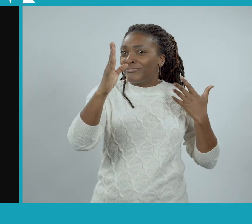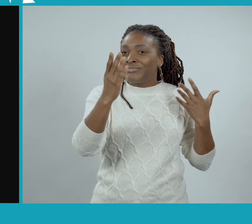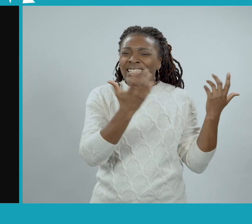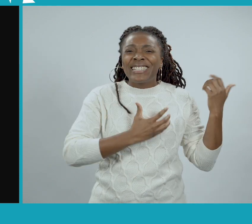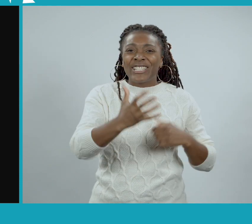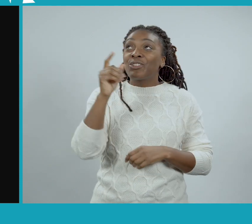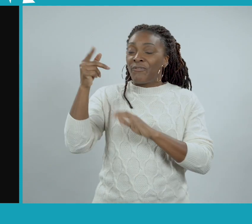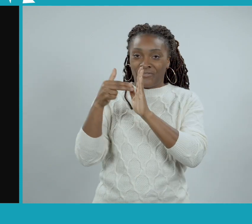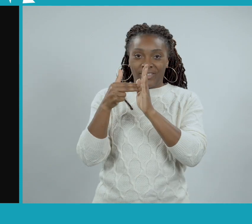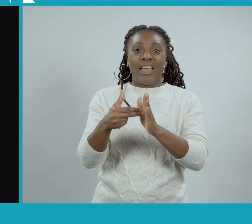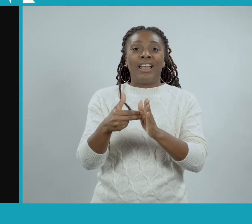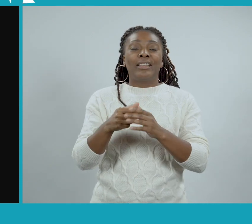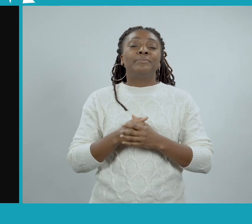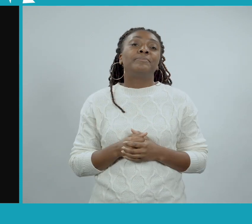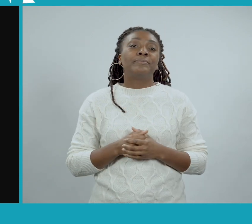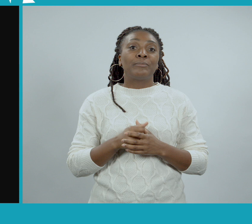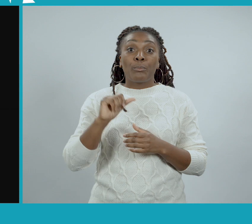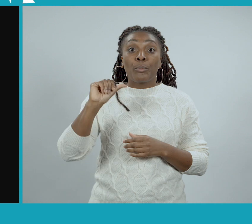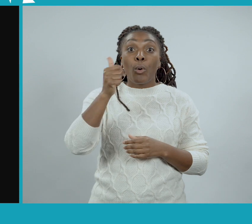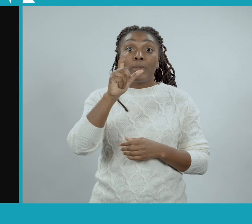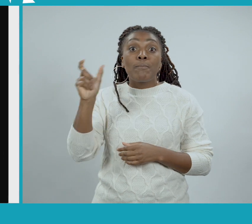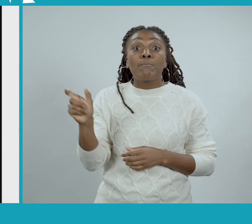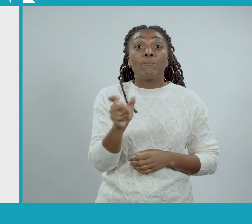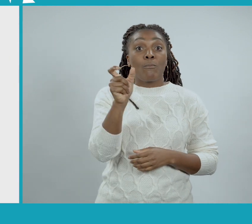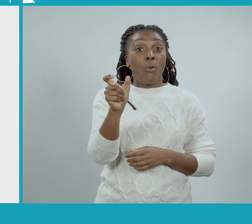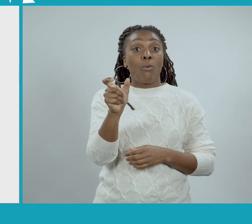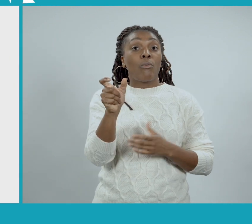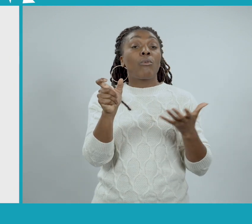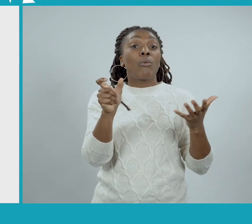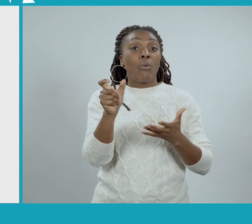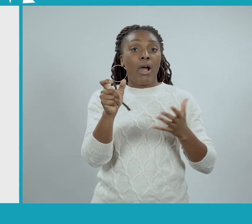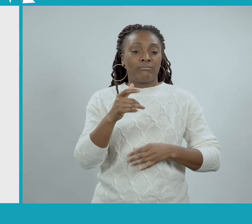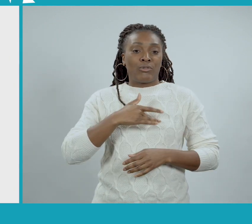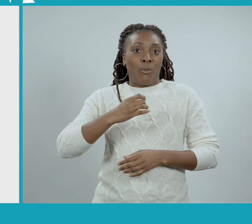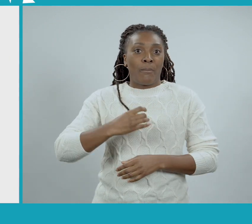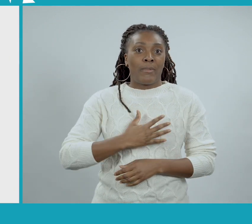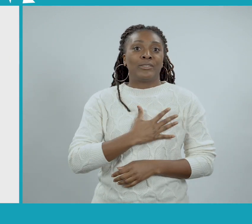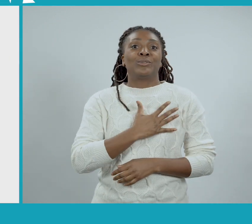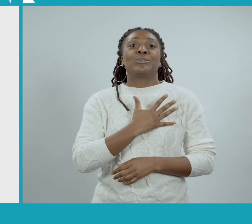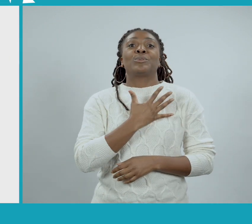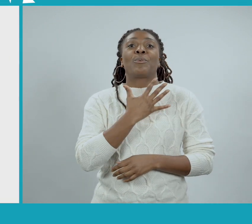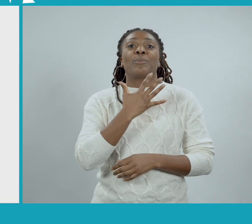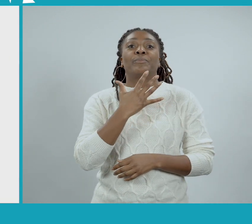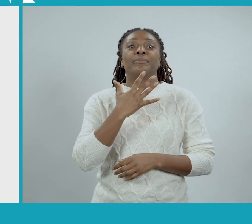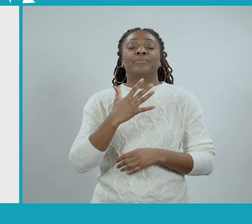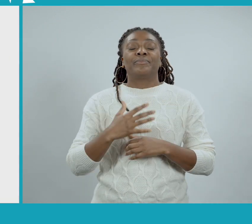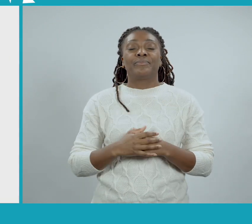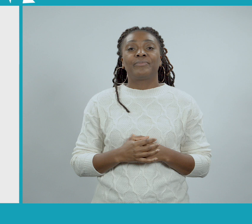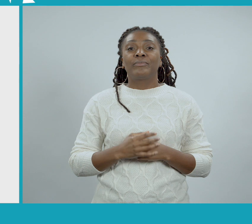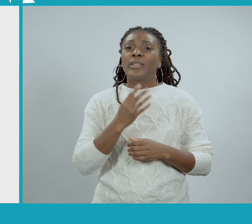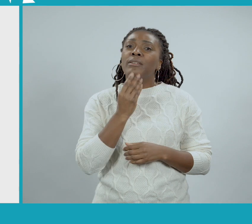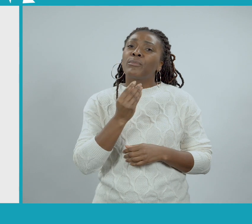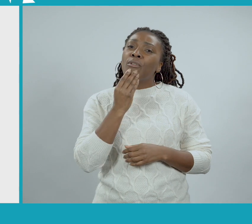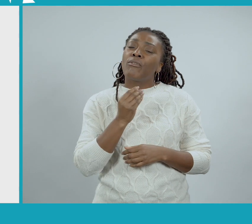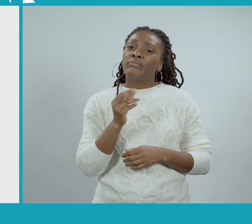amour loyal et en fidélité. Le tout premier mot utilisé dans cette description de Dieu est